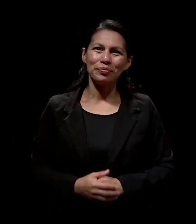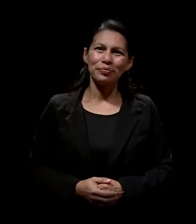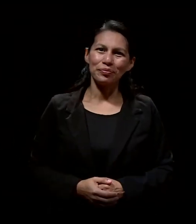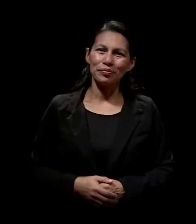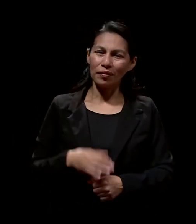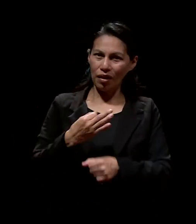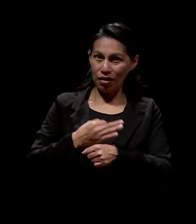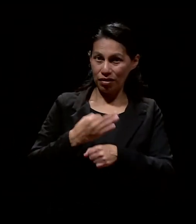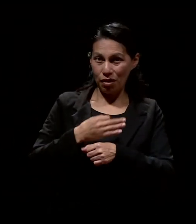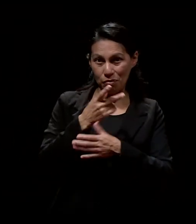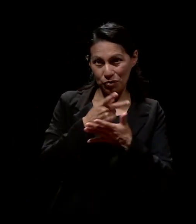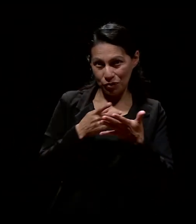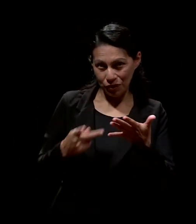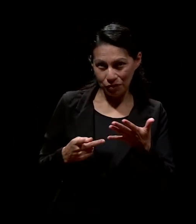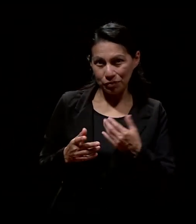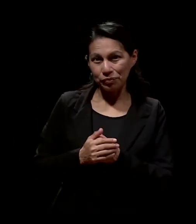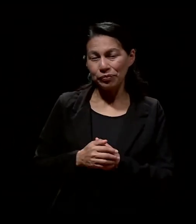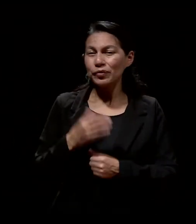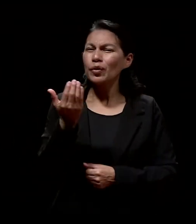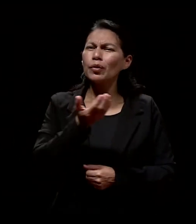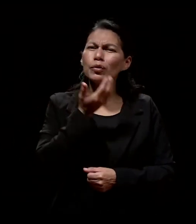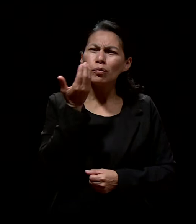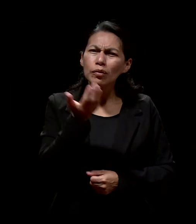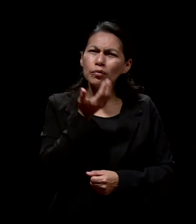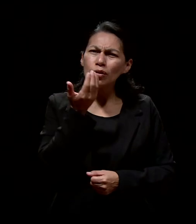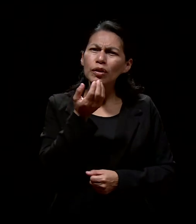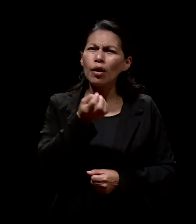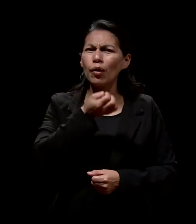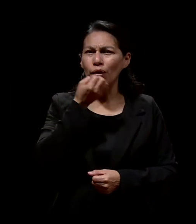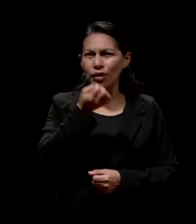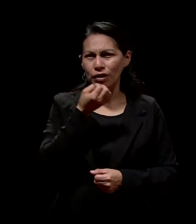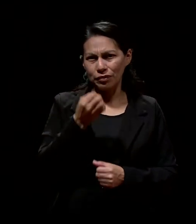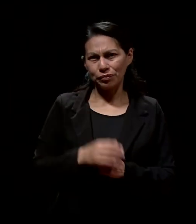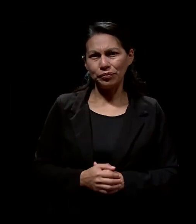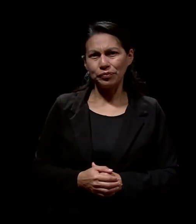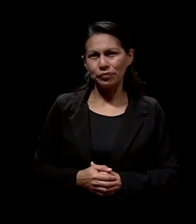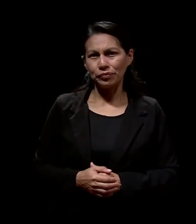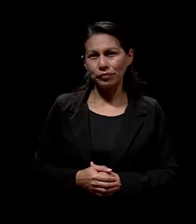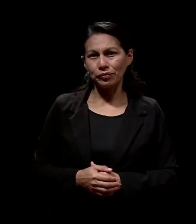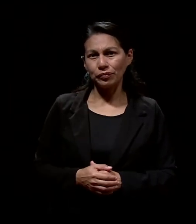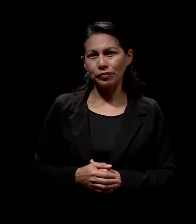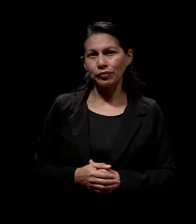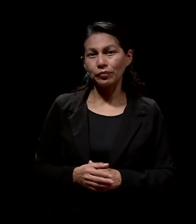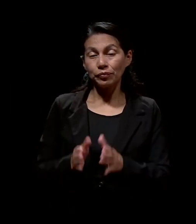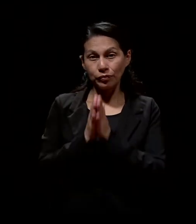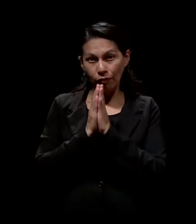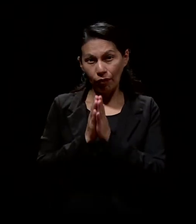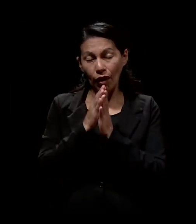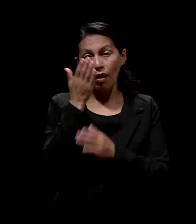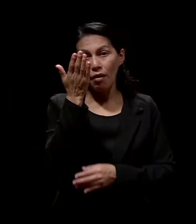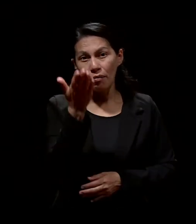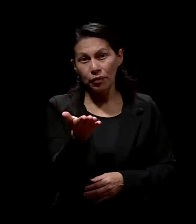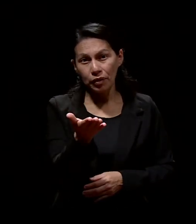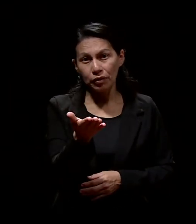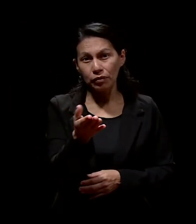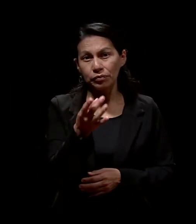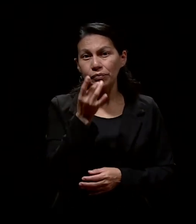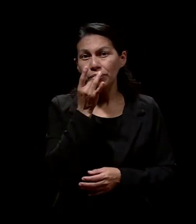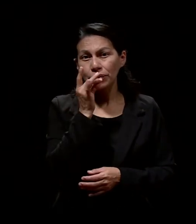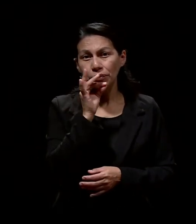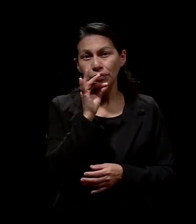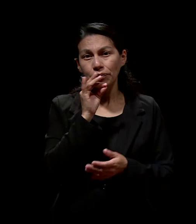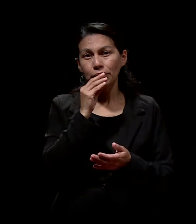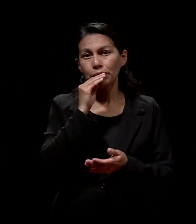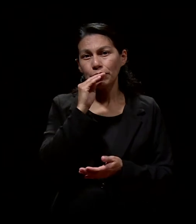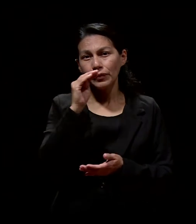de lo imposible. En este programa acostumbramos a orar. Y voy a pedirles que envíen sus